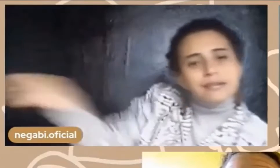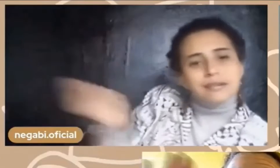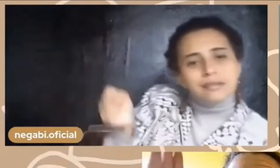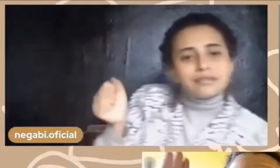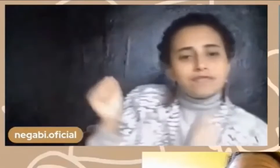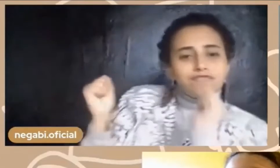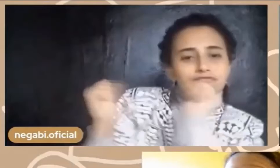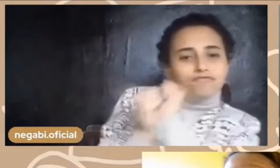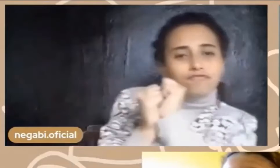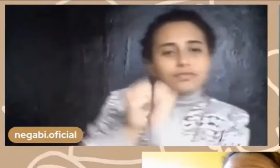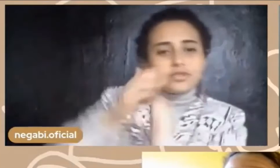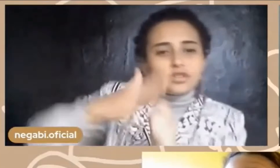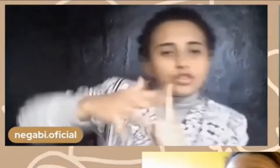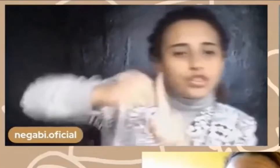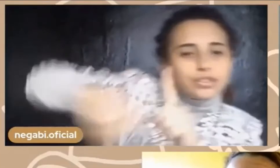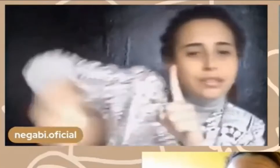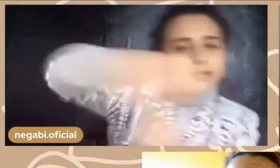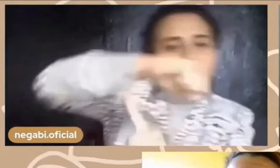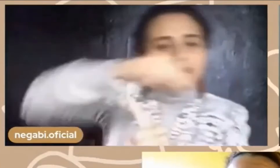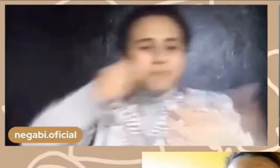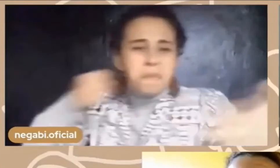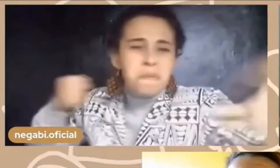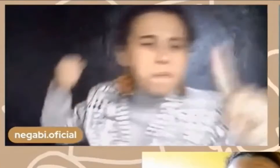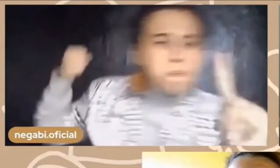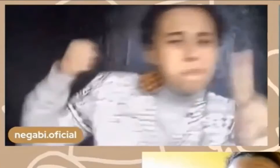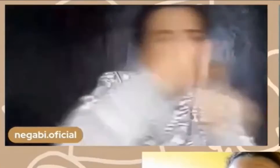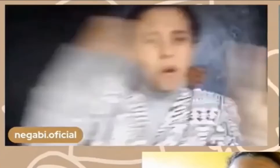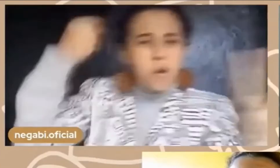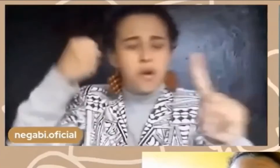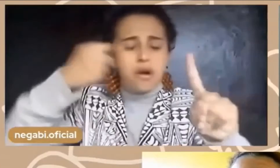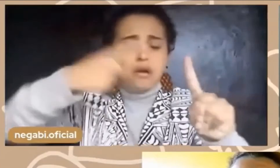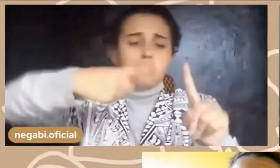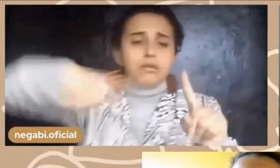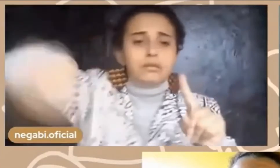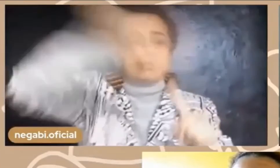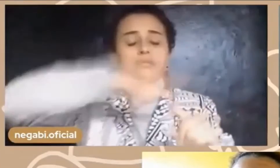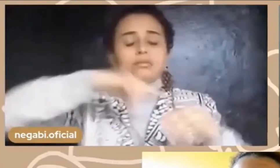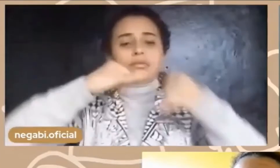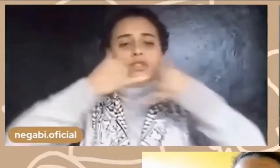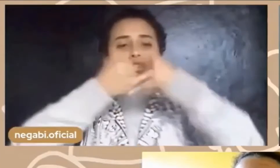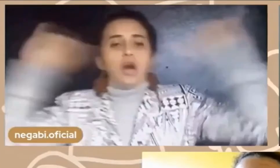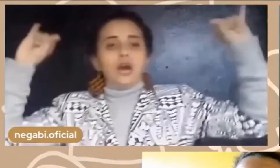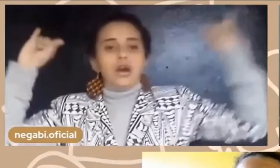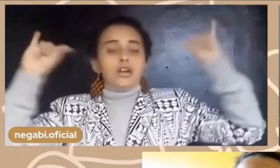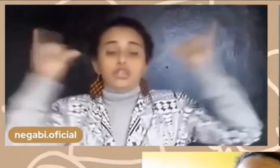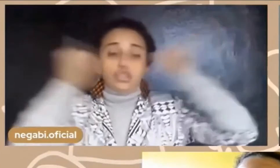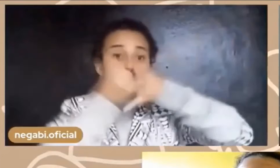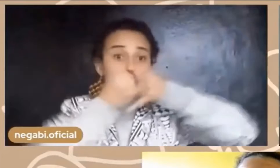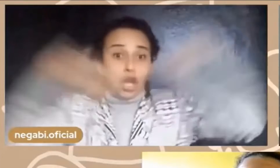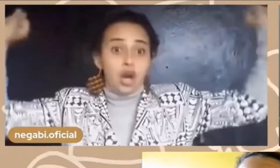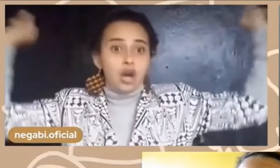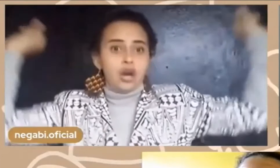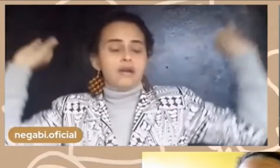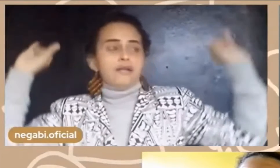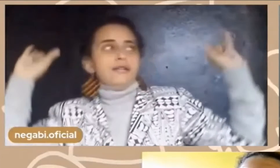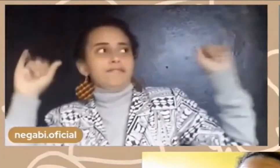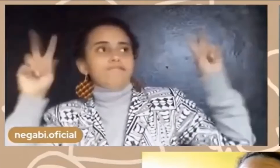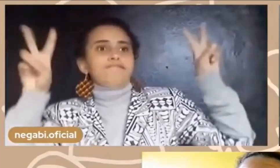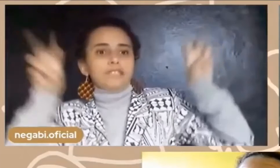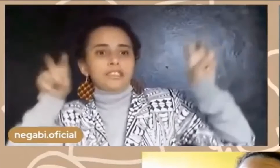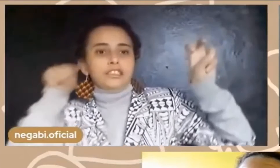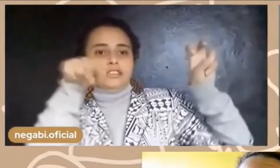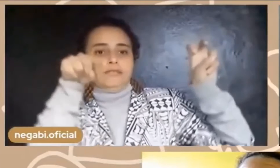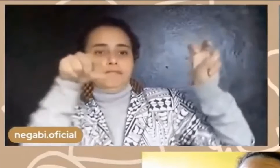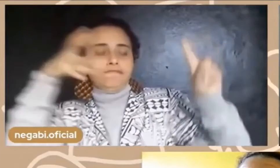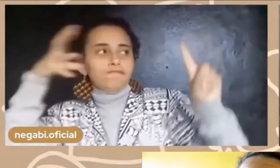aceitou, porque ele já participa desse meio, no meio do Islã, ele aceitou estar aqui comigo para que eu pudesse participar. Isso foi um choque para